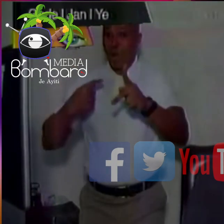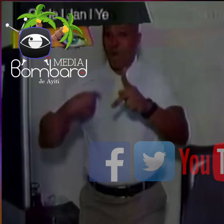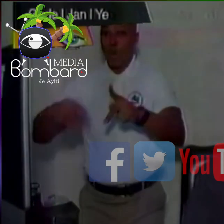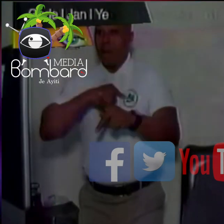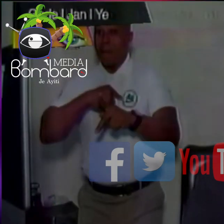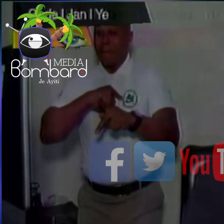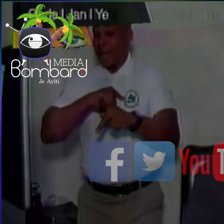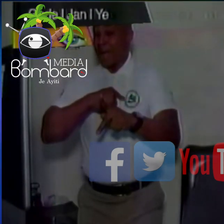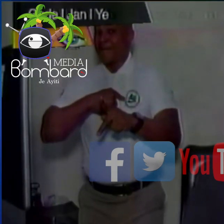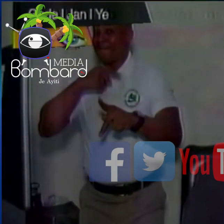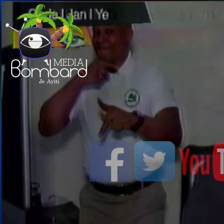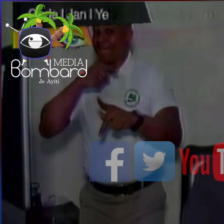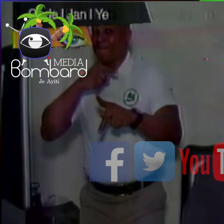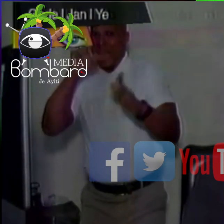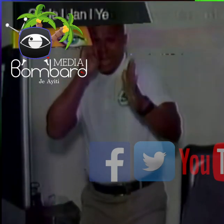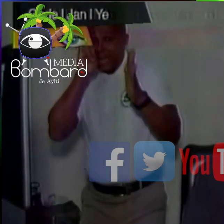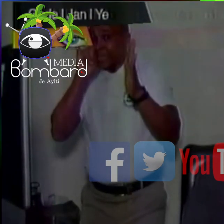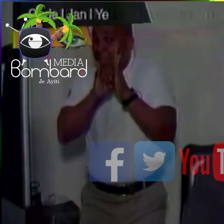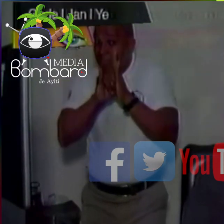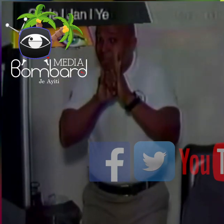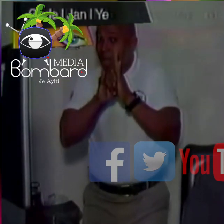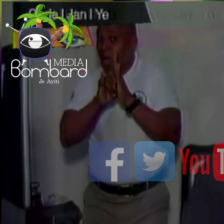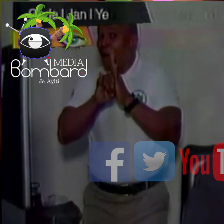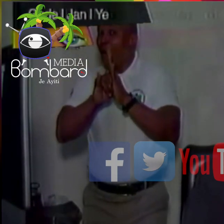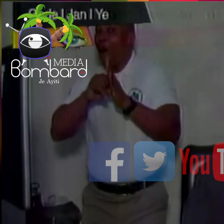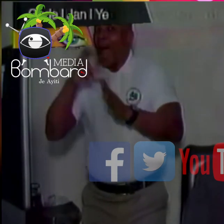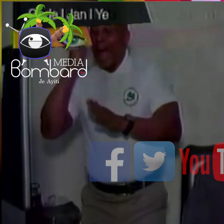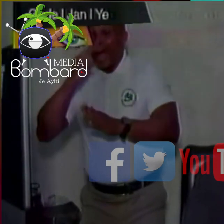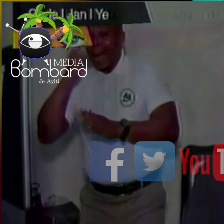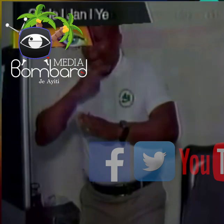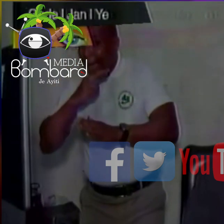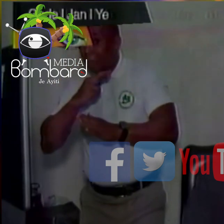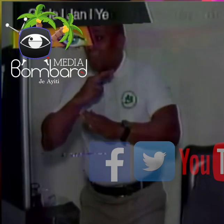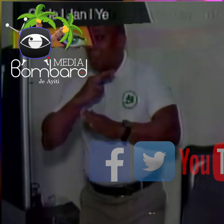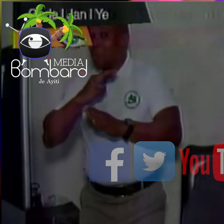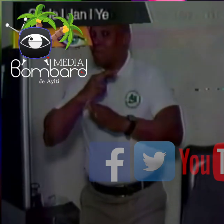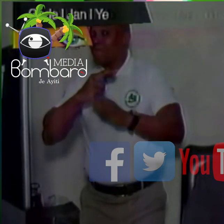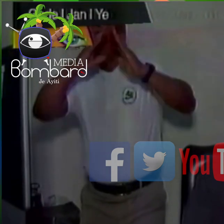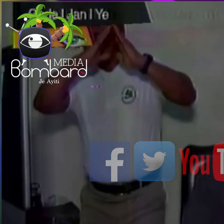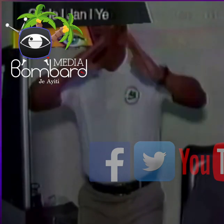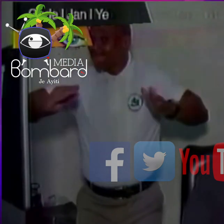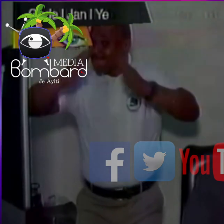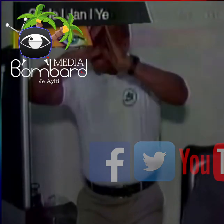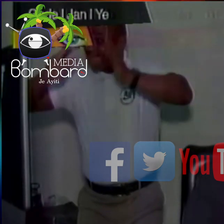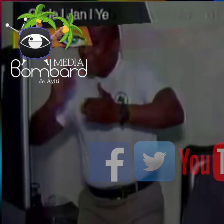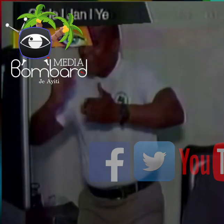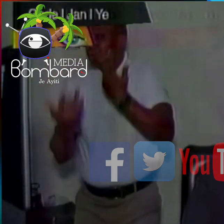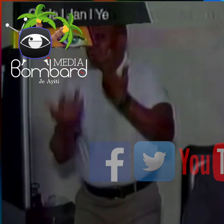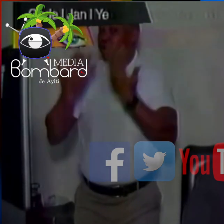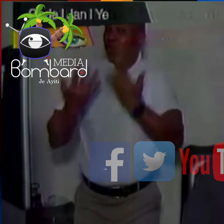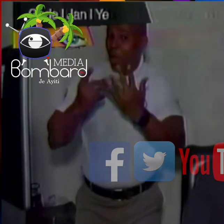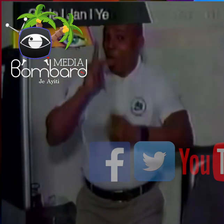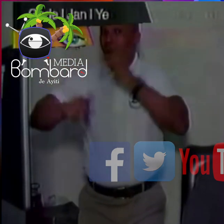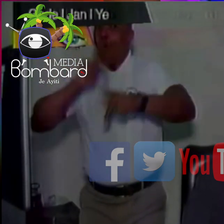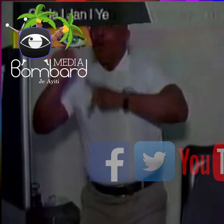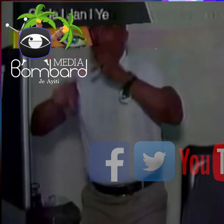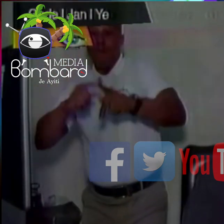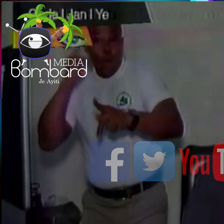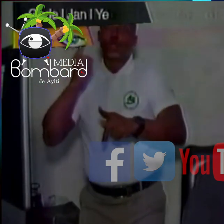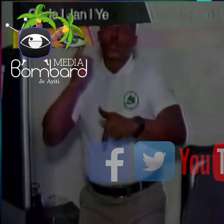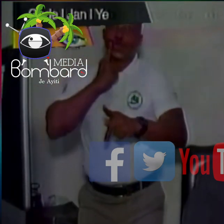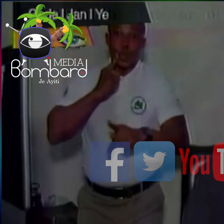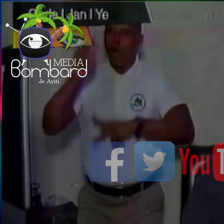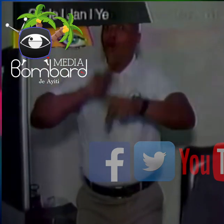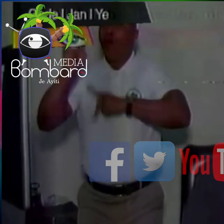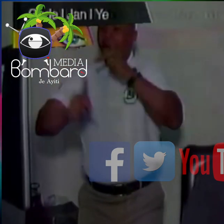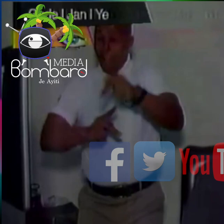mettre du feu dans tant côté qui te gagner monde qui handicapé, gagner monde qui sourd, gagner monde qui parle, gagner monde qui gagne